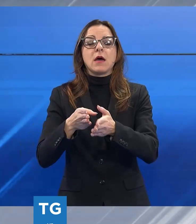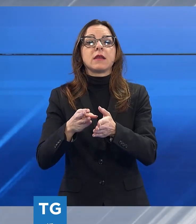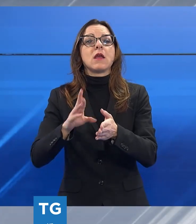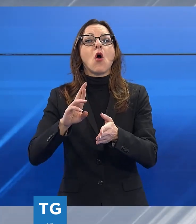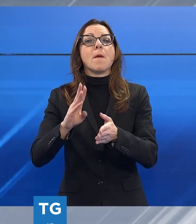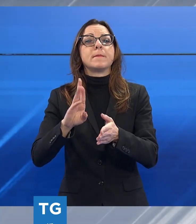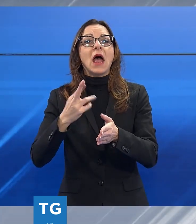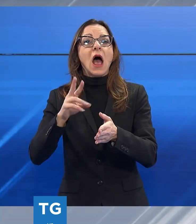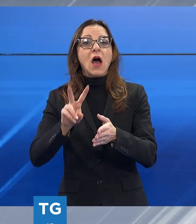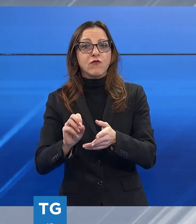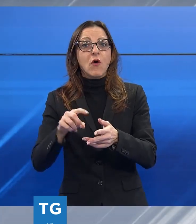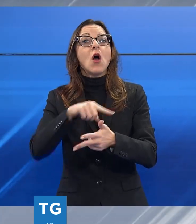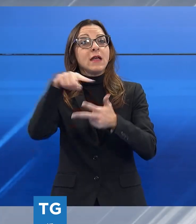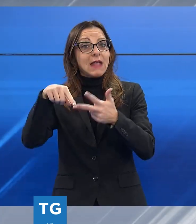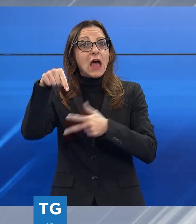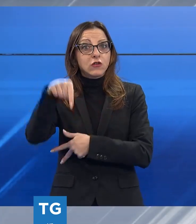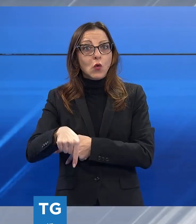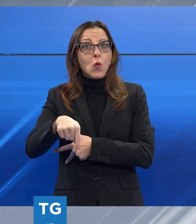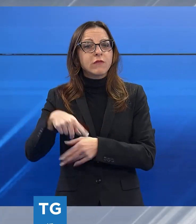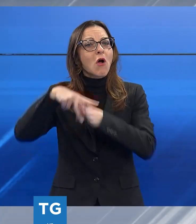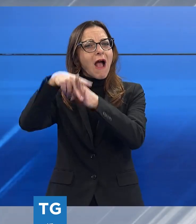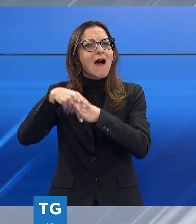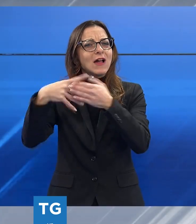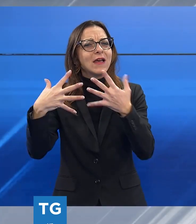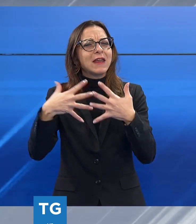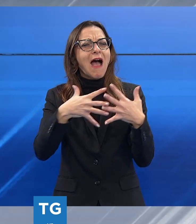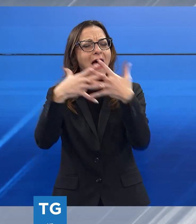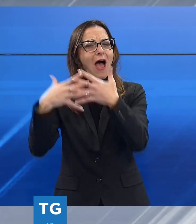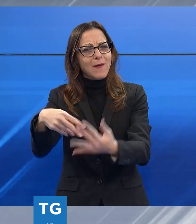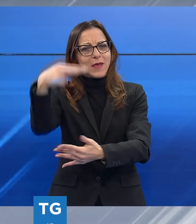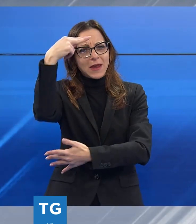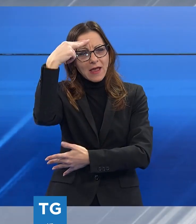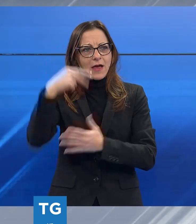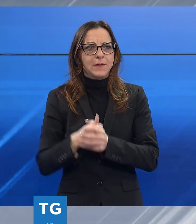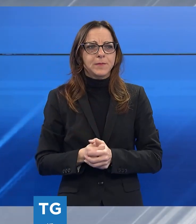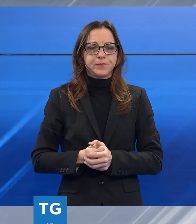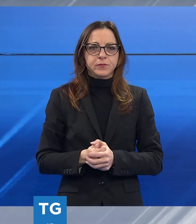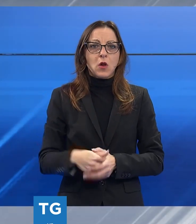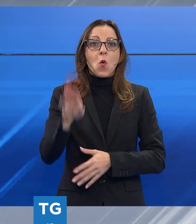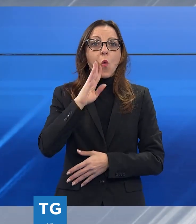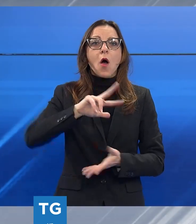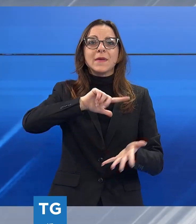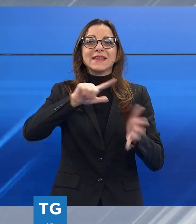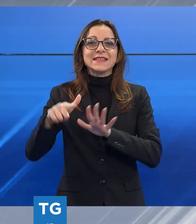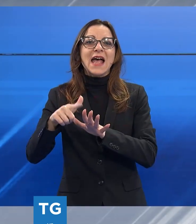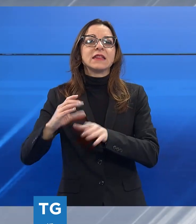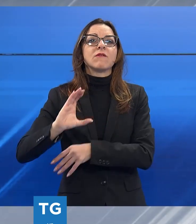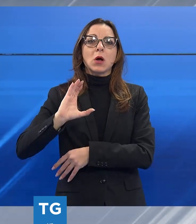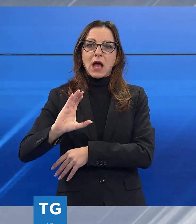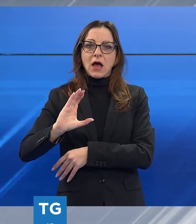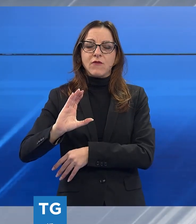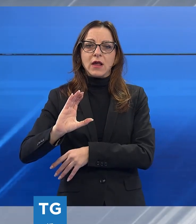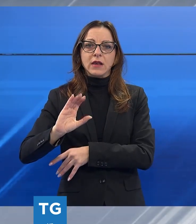le imprese della cavalleria americana. Nel 1876 gli uomini del Settimo Cavalleggeri, in un fortino